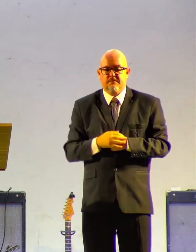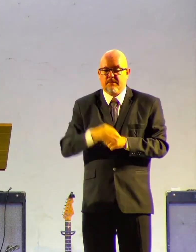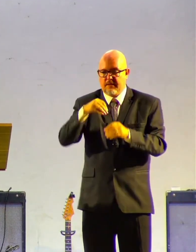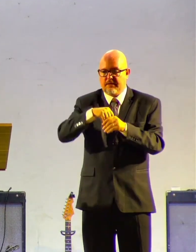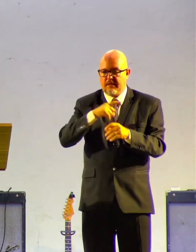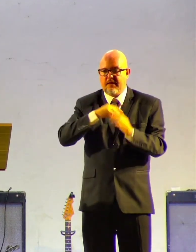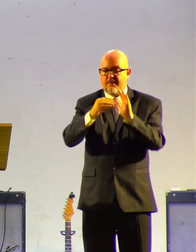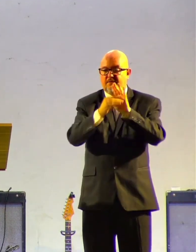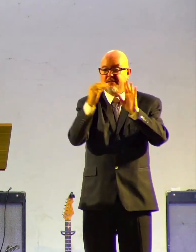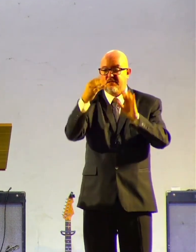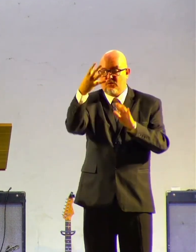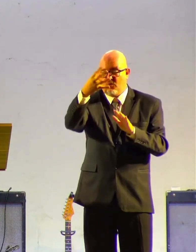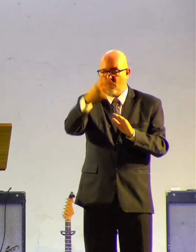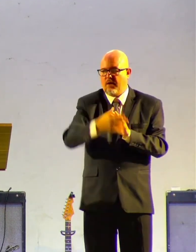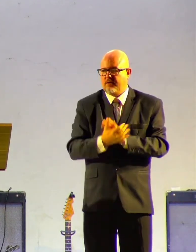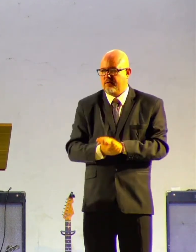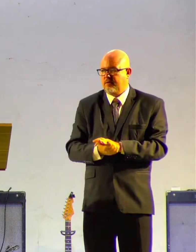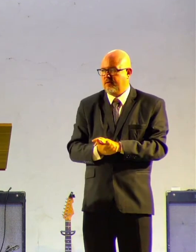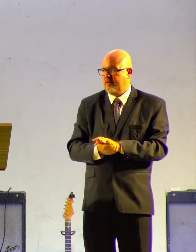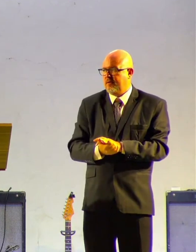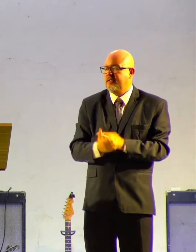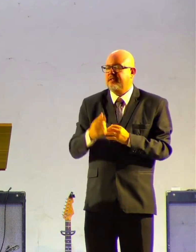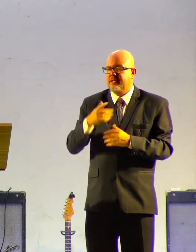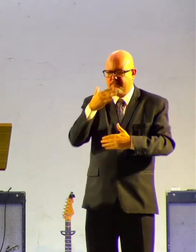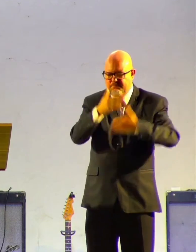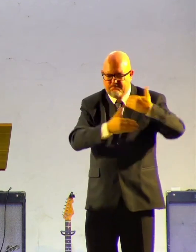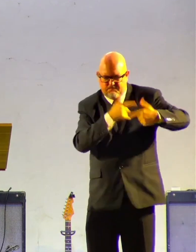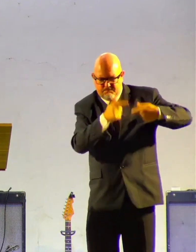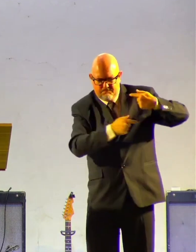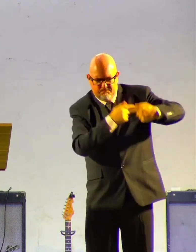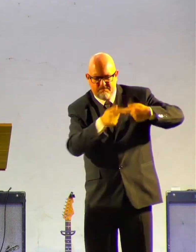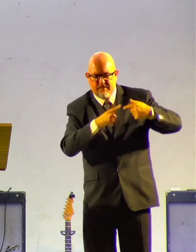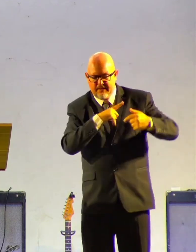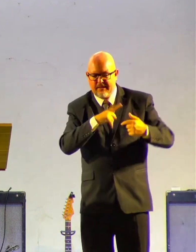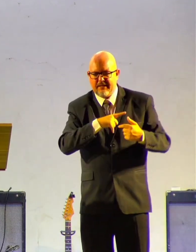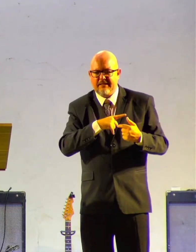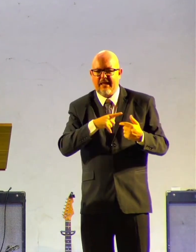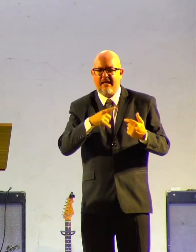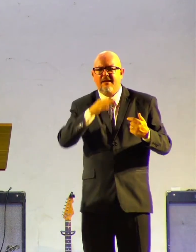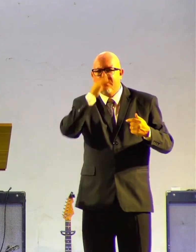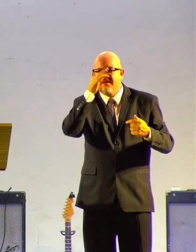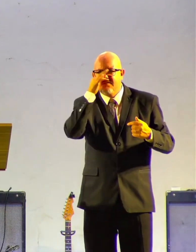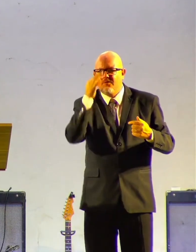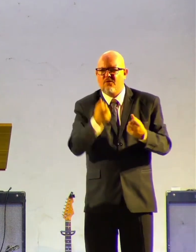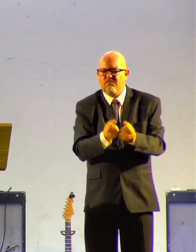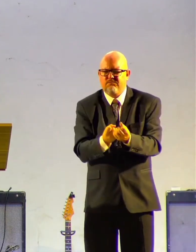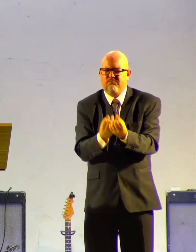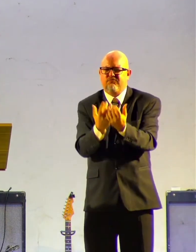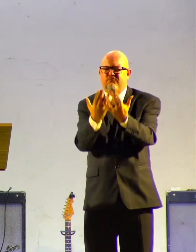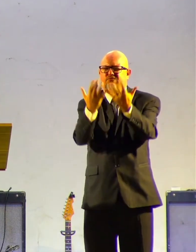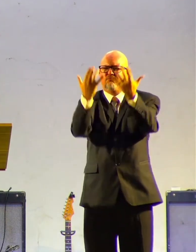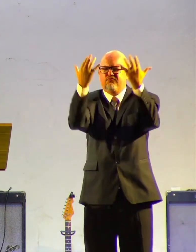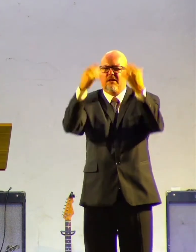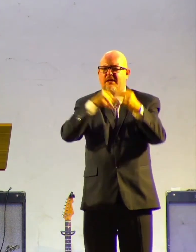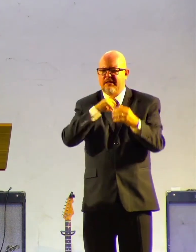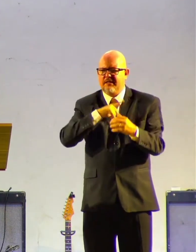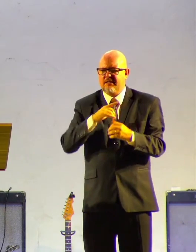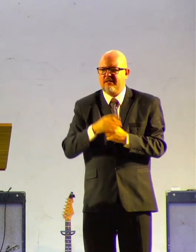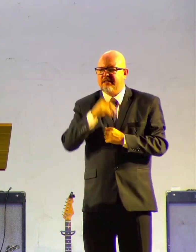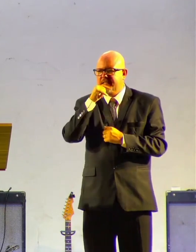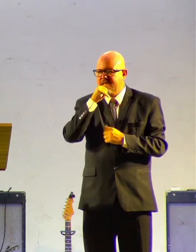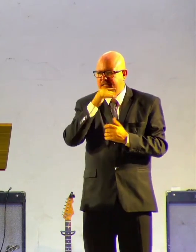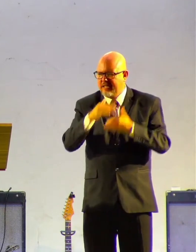exponencial. Olha o versículo 4. E os teus descendentes brotarão como a erva, como o salgueiro junto às correntes